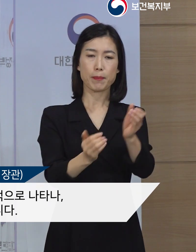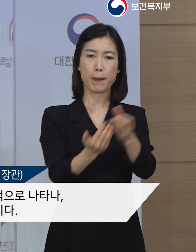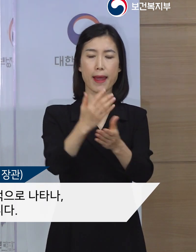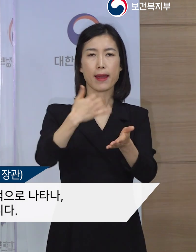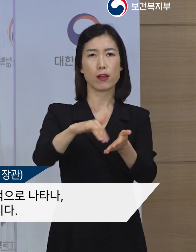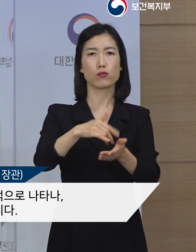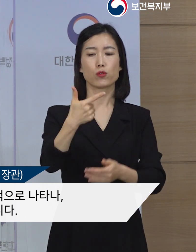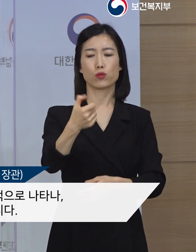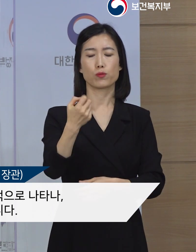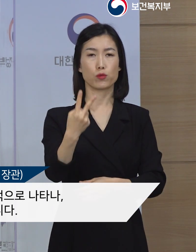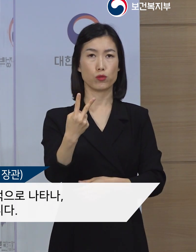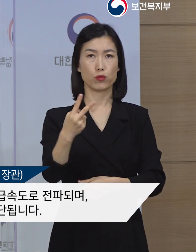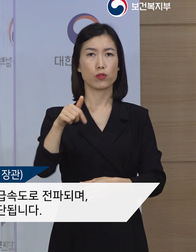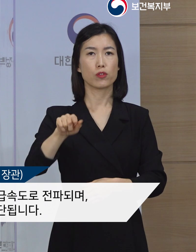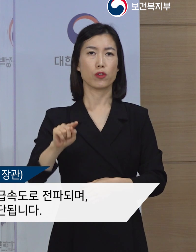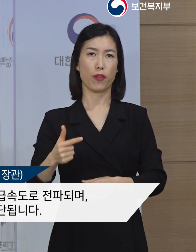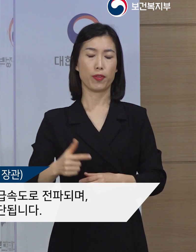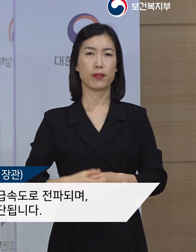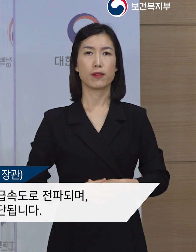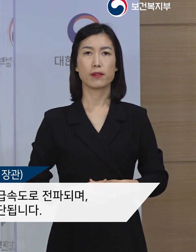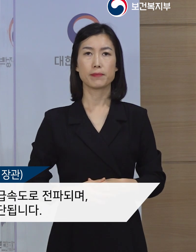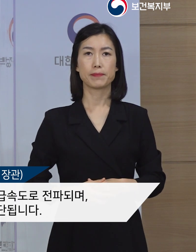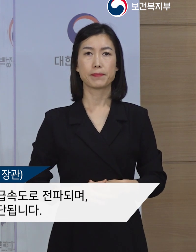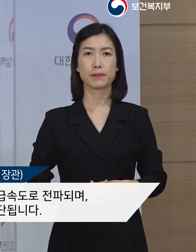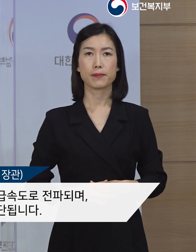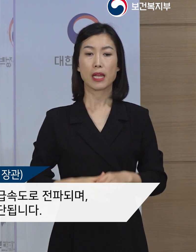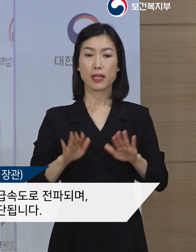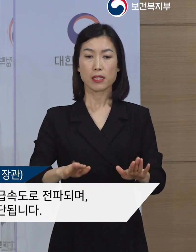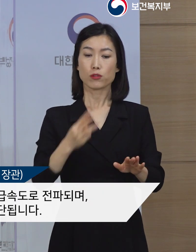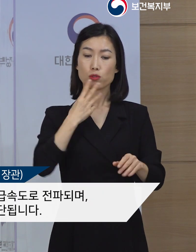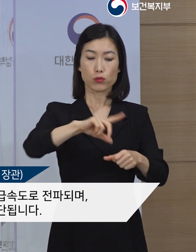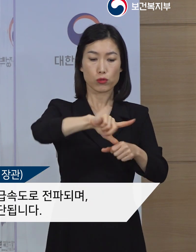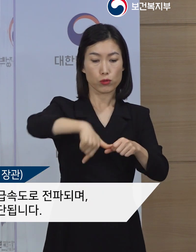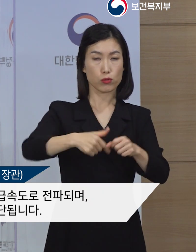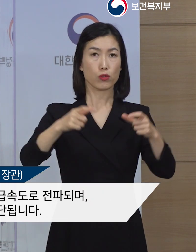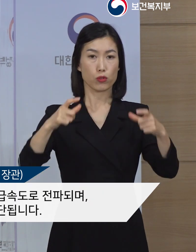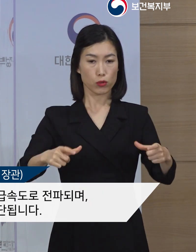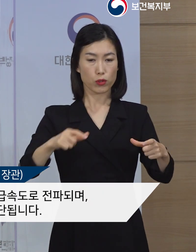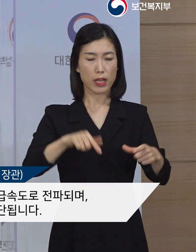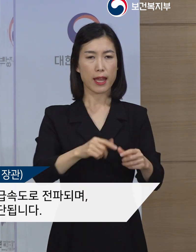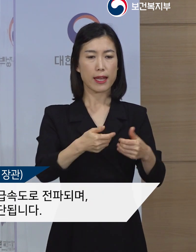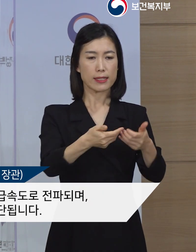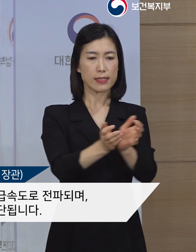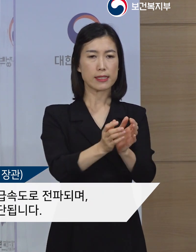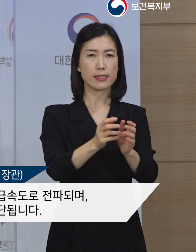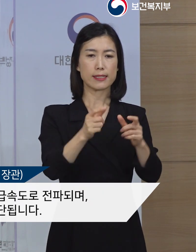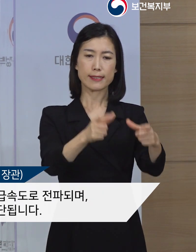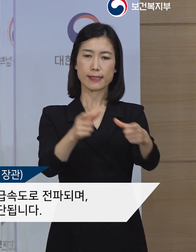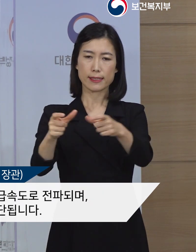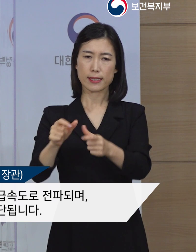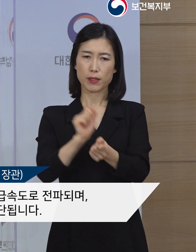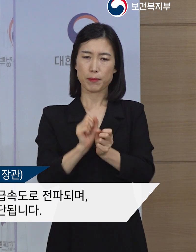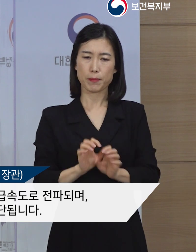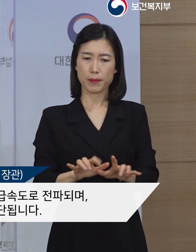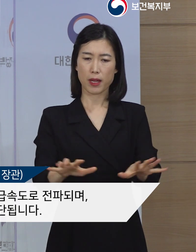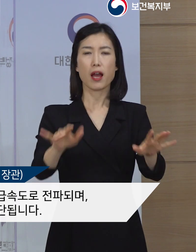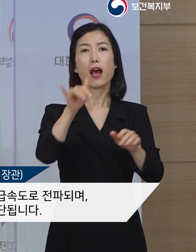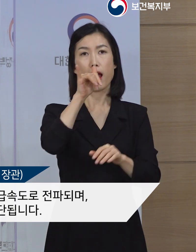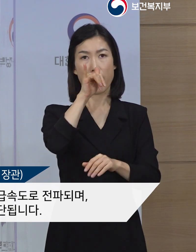감염이 발견되었습니다. 현재는 수도권을 중심으로 지역사회 유행이 급속도로